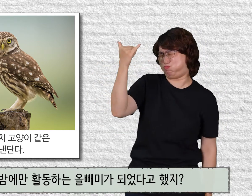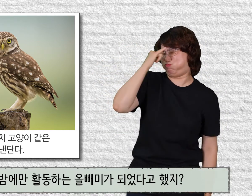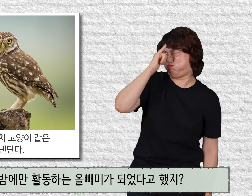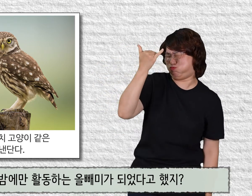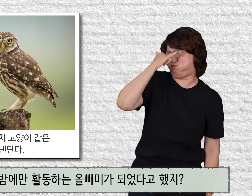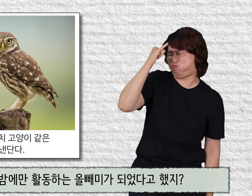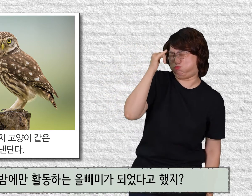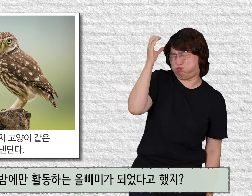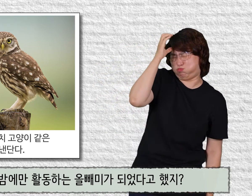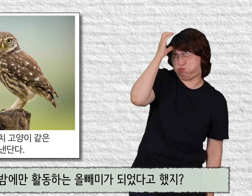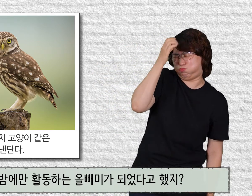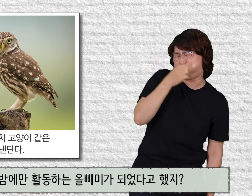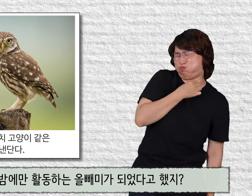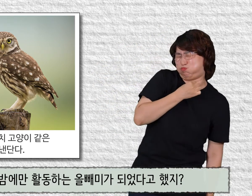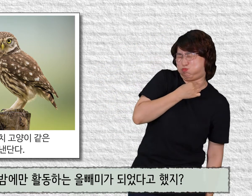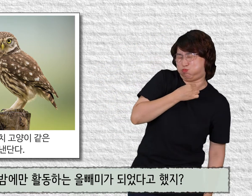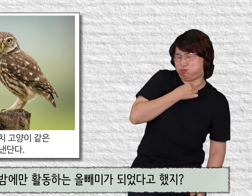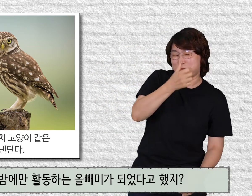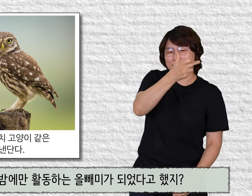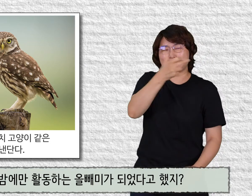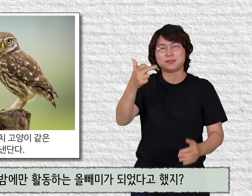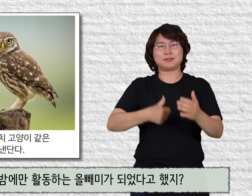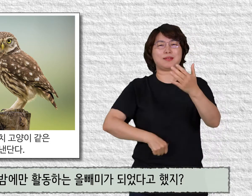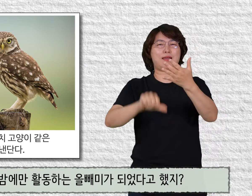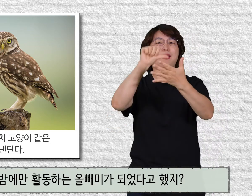되었다고 했지.